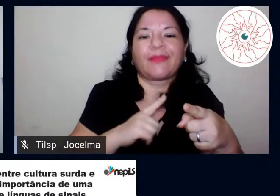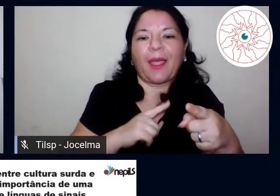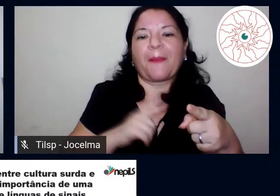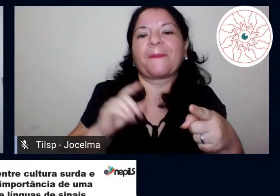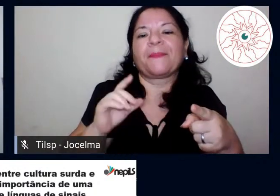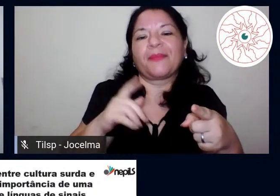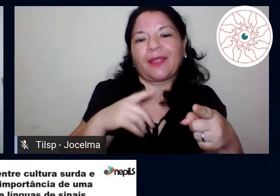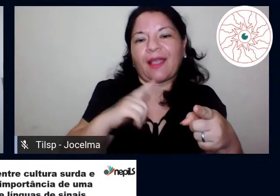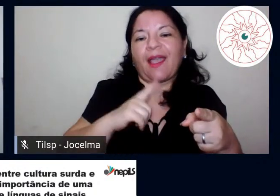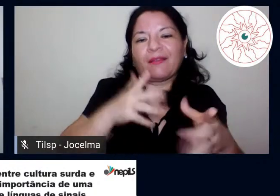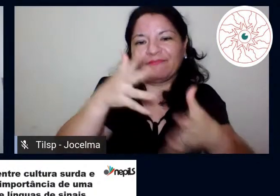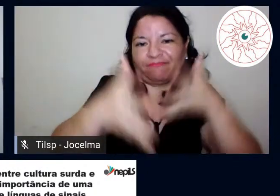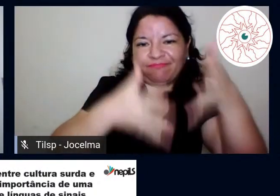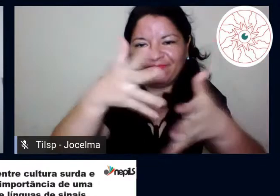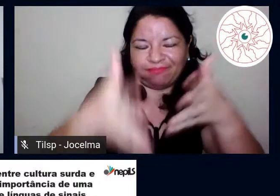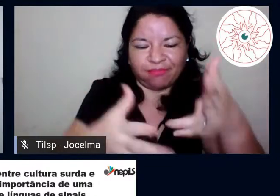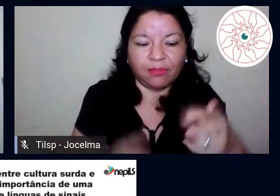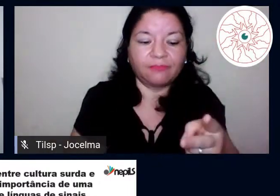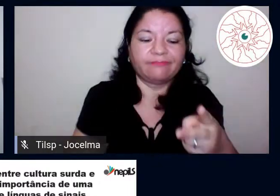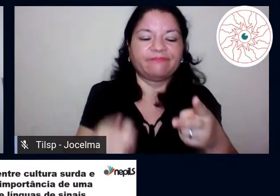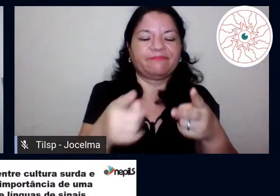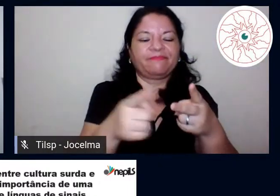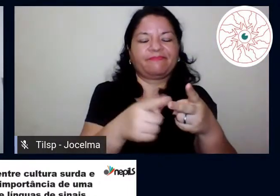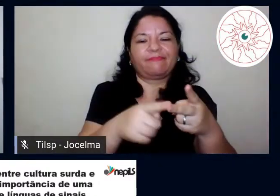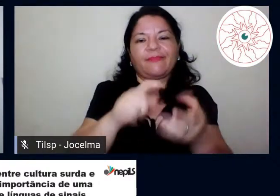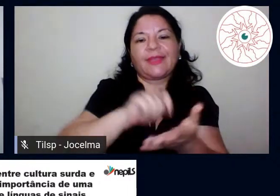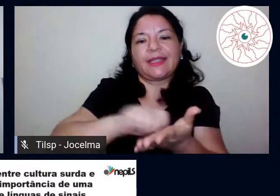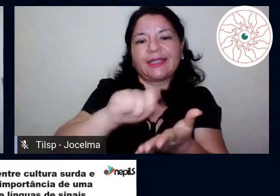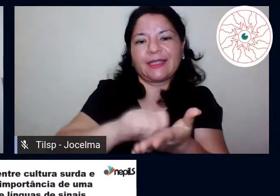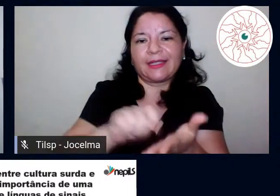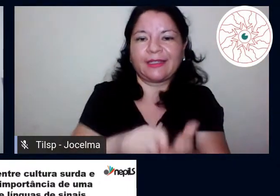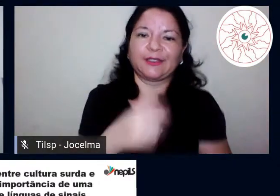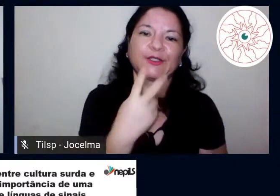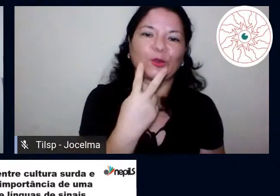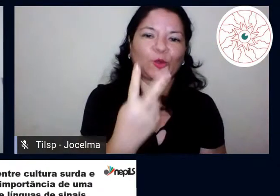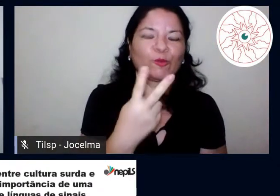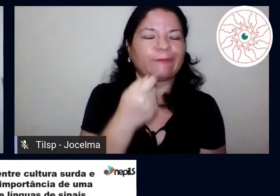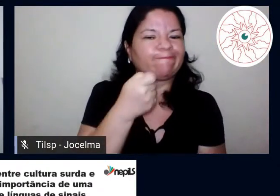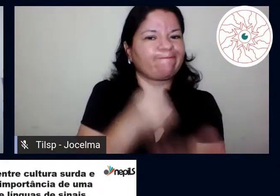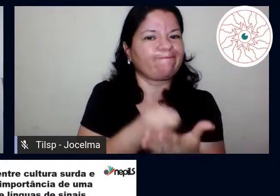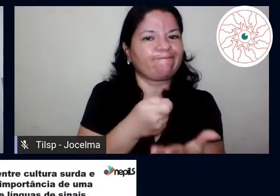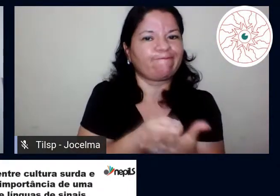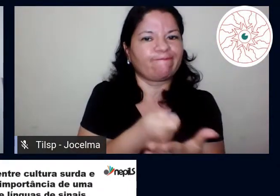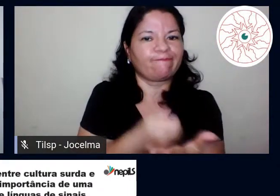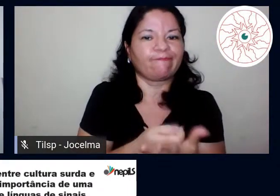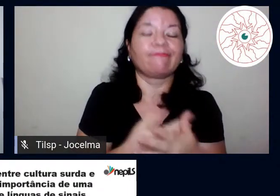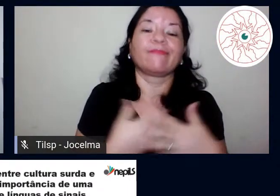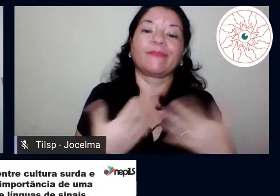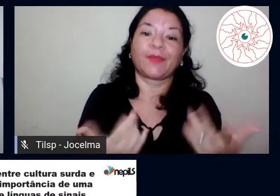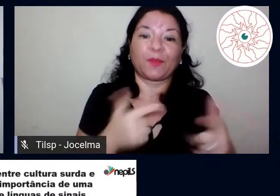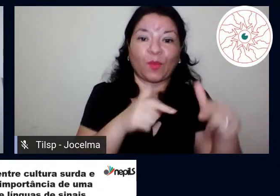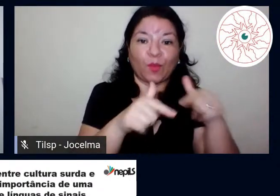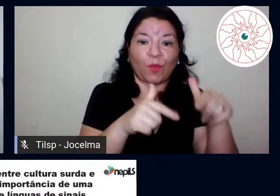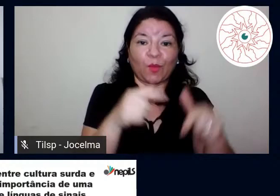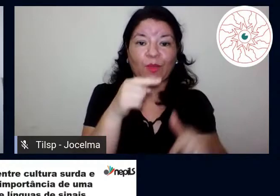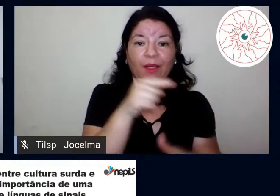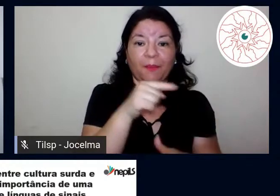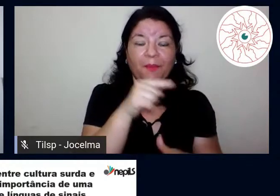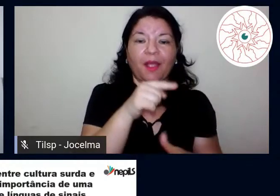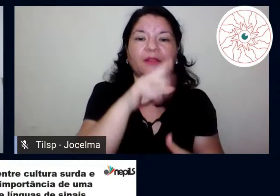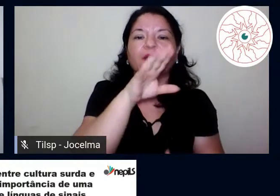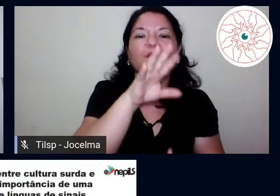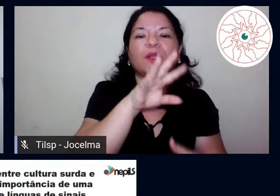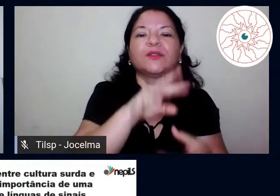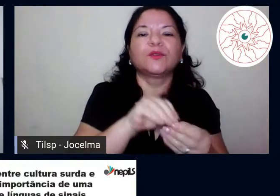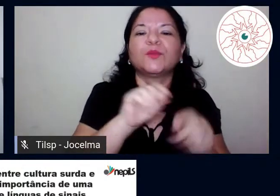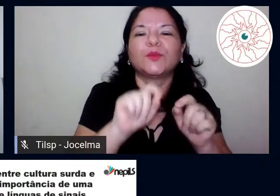ou seja, uma fala sinalizada e escrita sinalizada. O trabalho que se resume apenas, né,